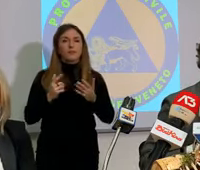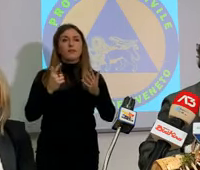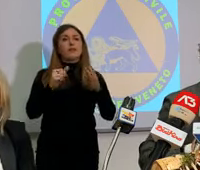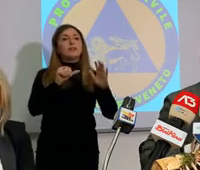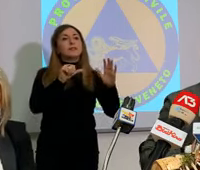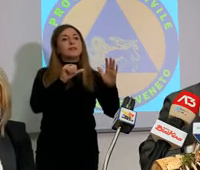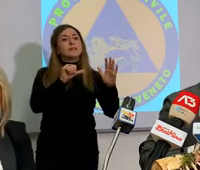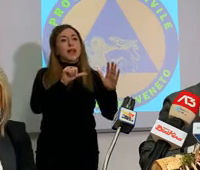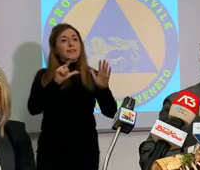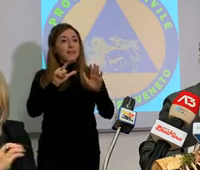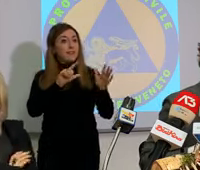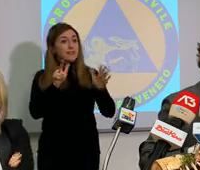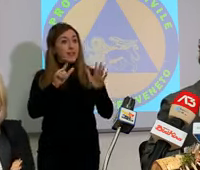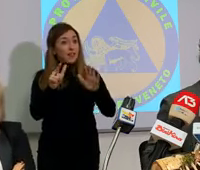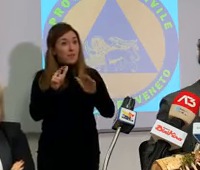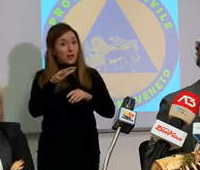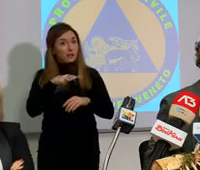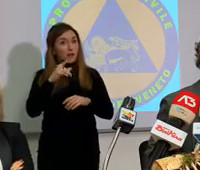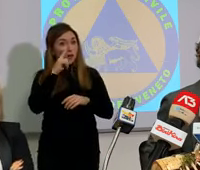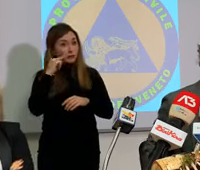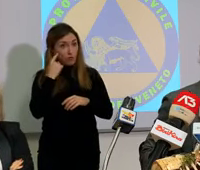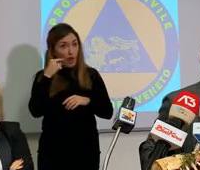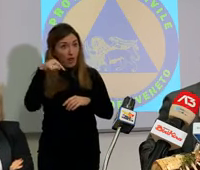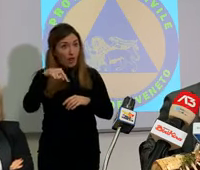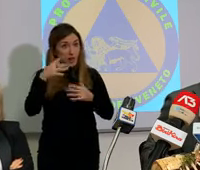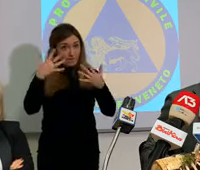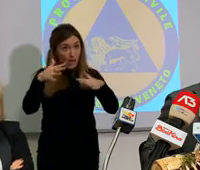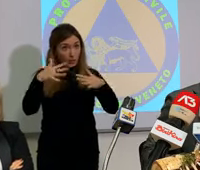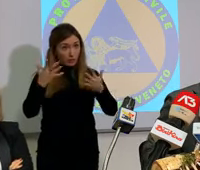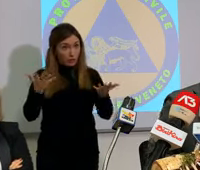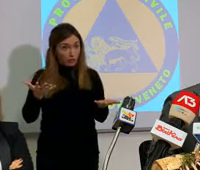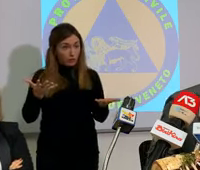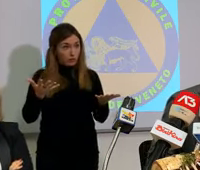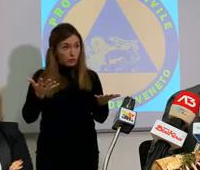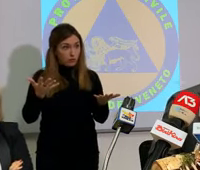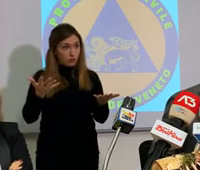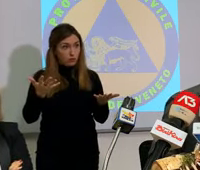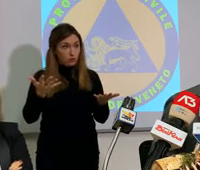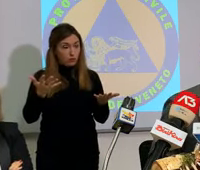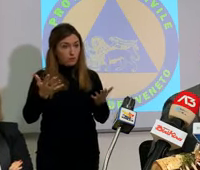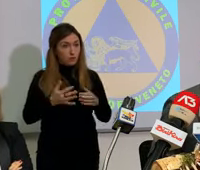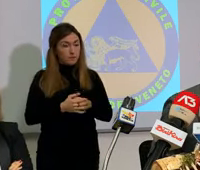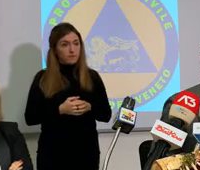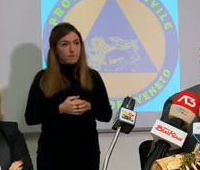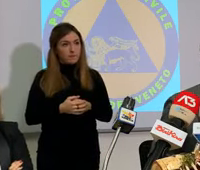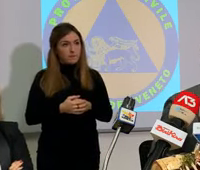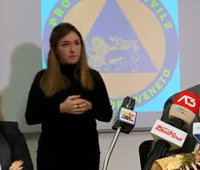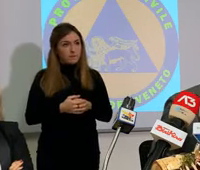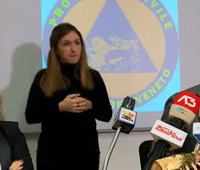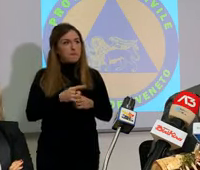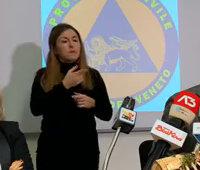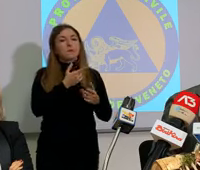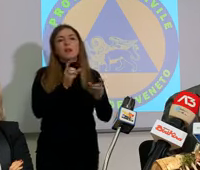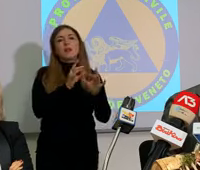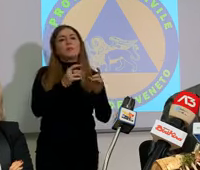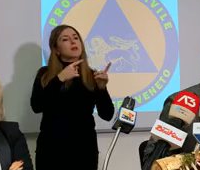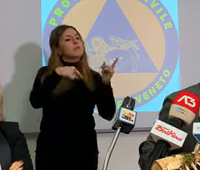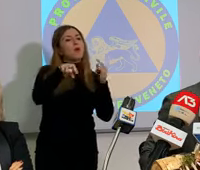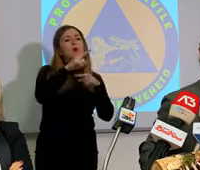settimane di zona gialla adesso non è che come si può dopo che hai avuto tutte tutte le facoltà di muoverti sul